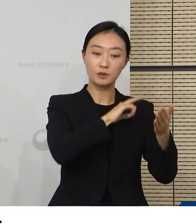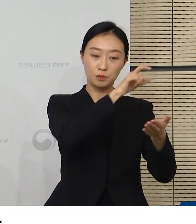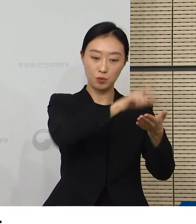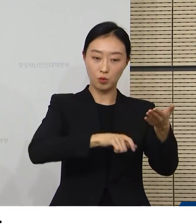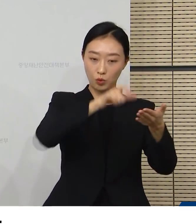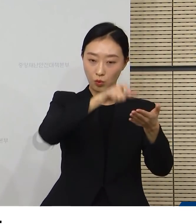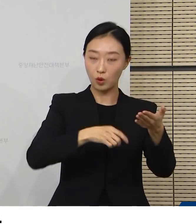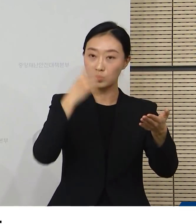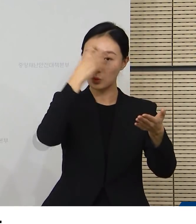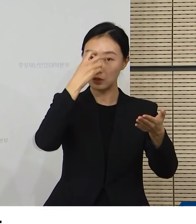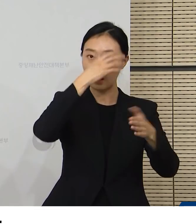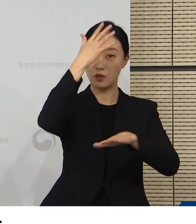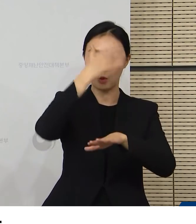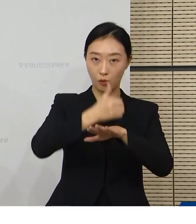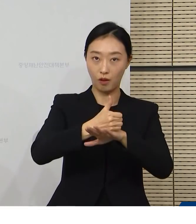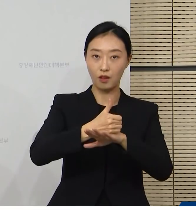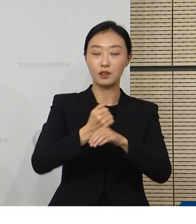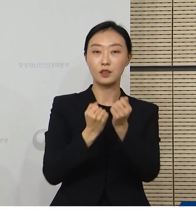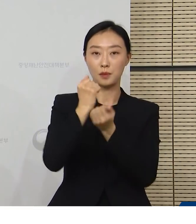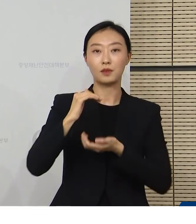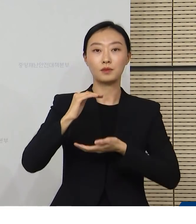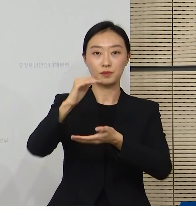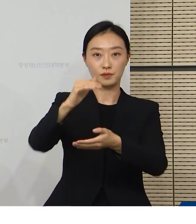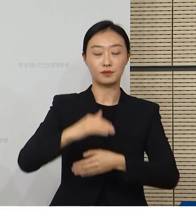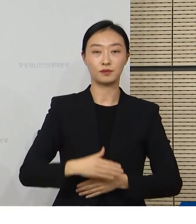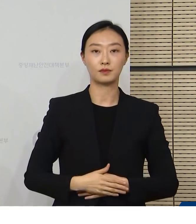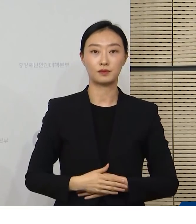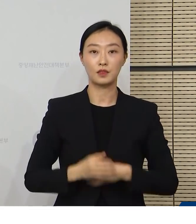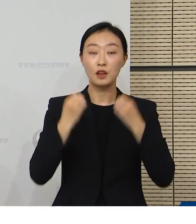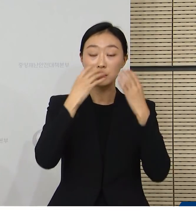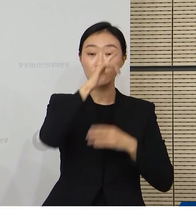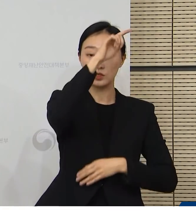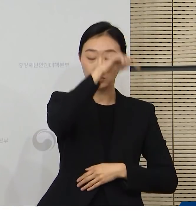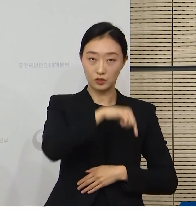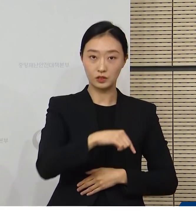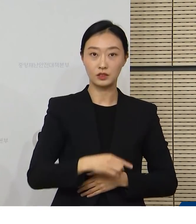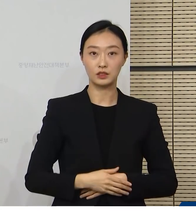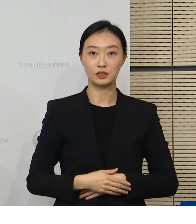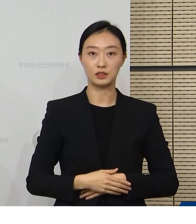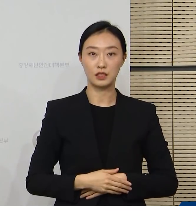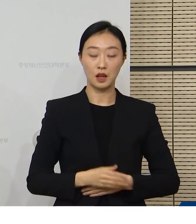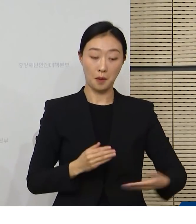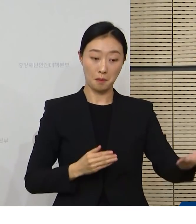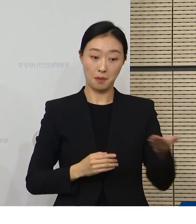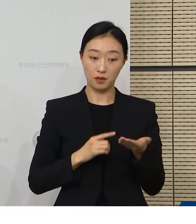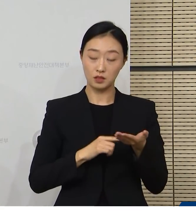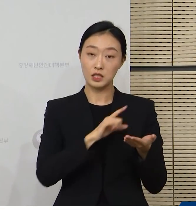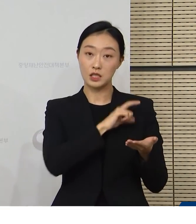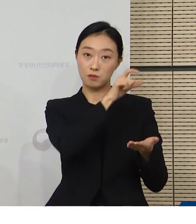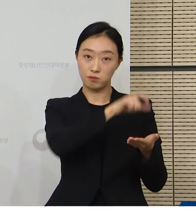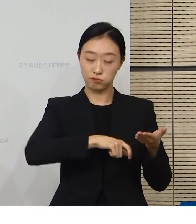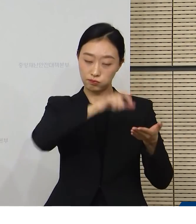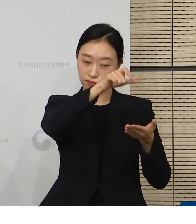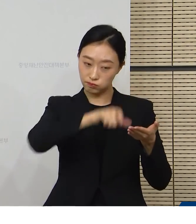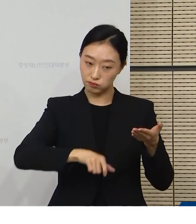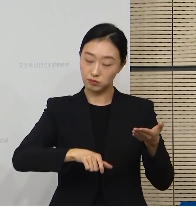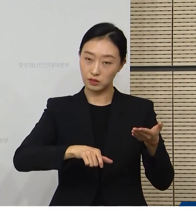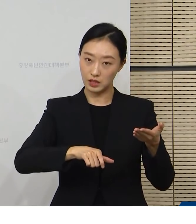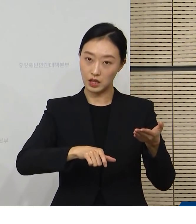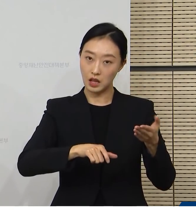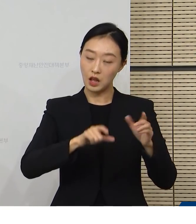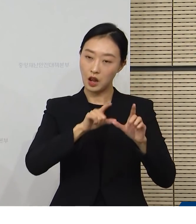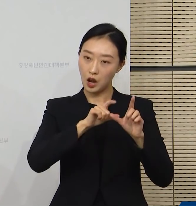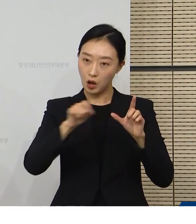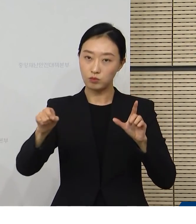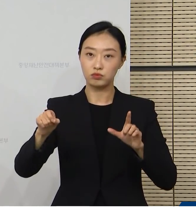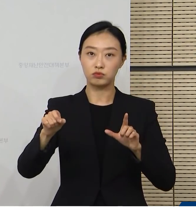대하여 설명드리겠습니다. 신천지 측으로부터 제출받은 신도 등 명단에 대하여 일부